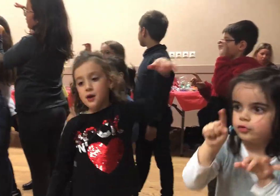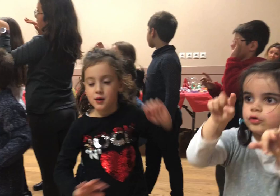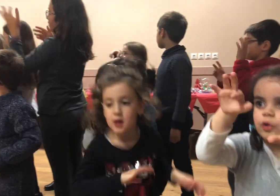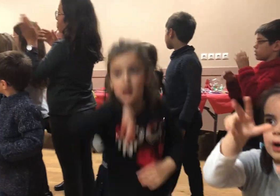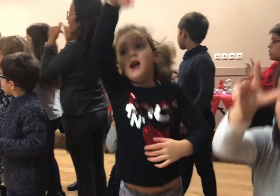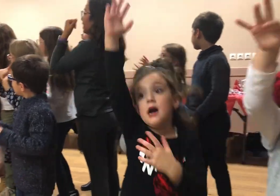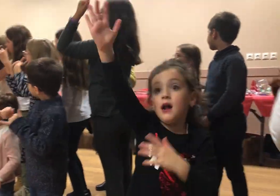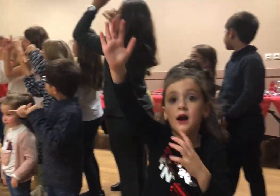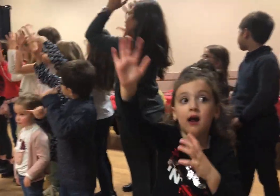là